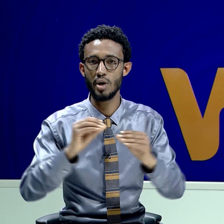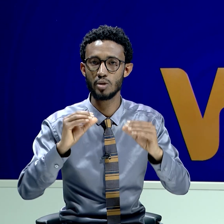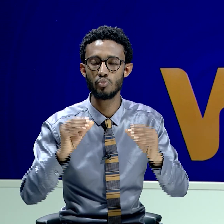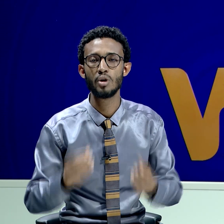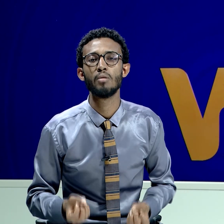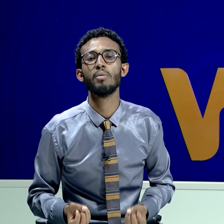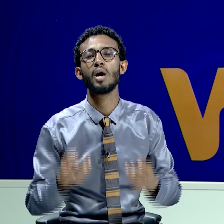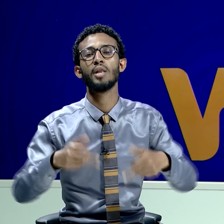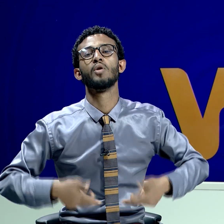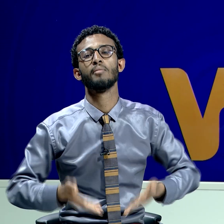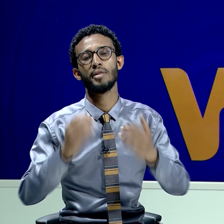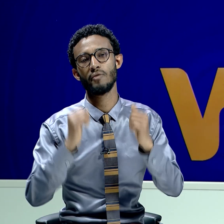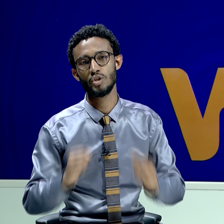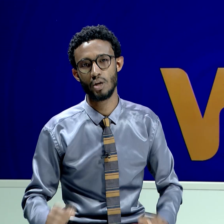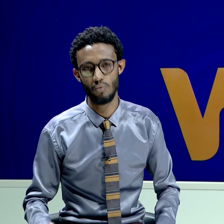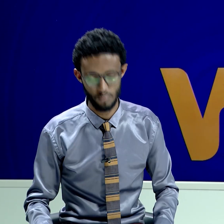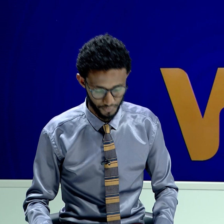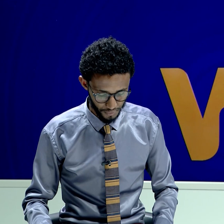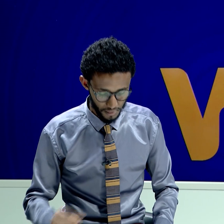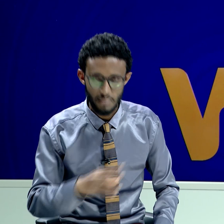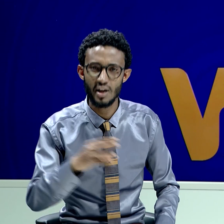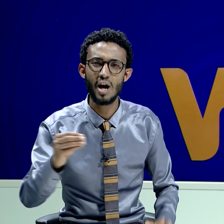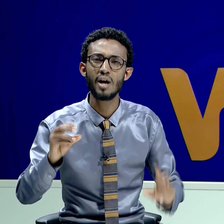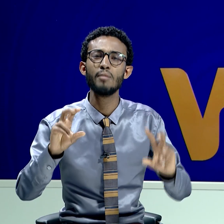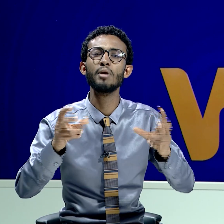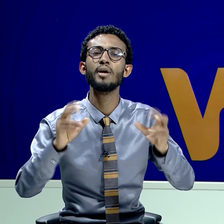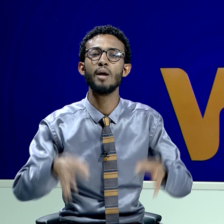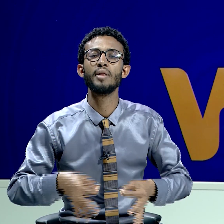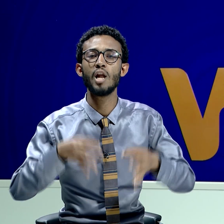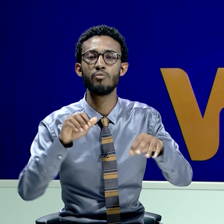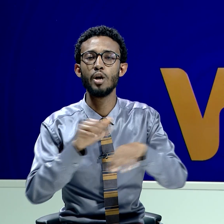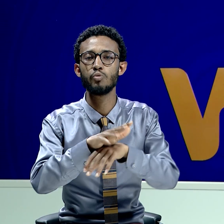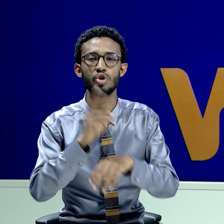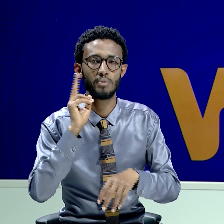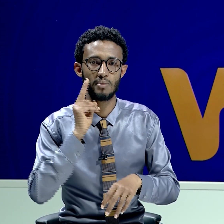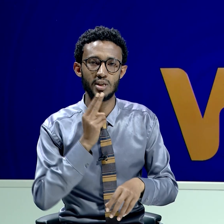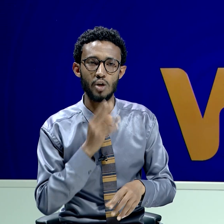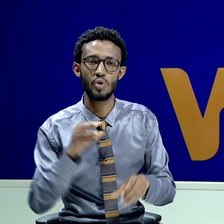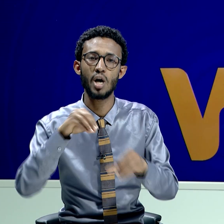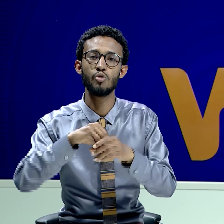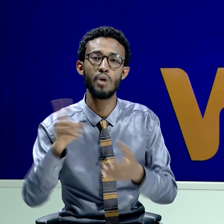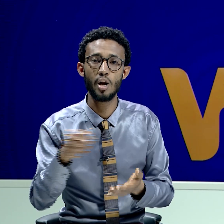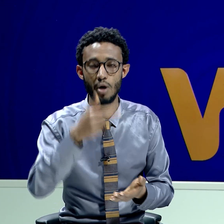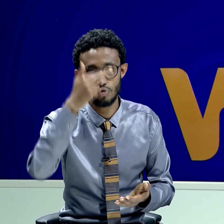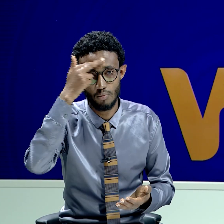ቢያስተምሩ በርካታ ህይወት ማትረፍ ይችላሉ። እና በሚዲያ የሚተላለፉ መልእክቶች መስማሳናችሁ አቃት ባለማንቸው